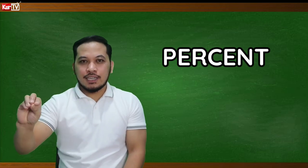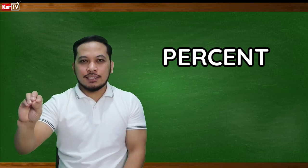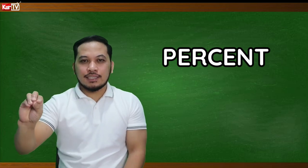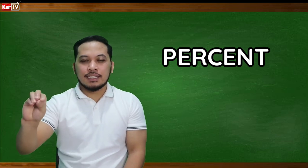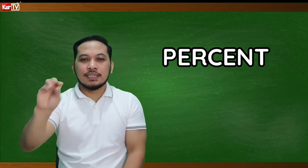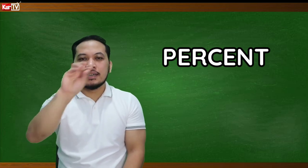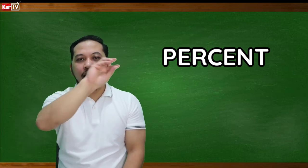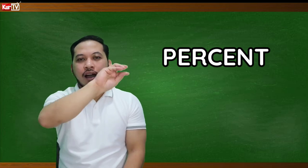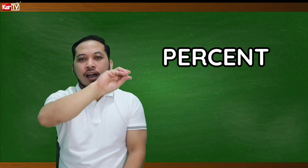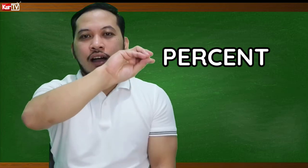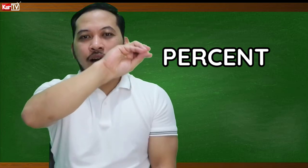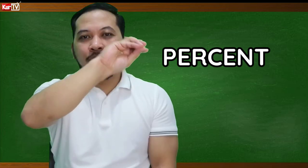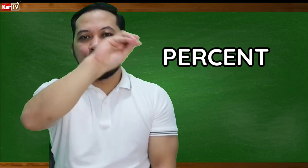Percent.